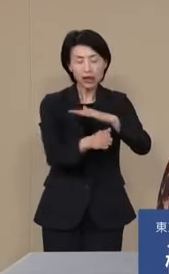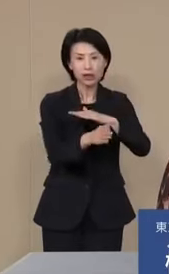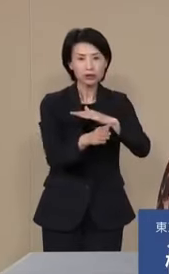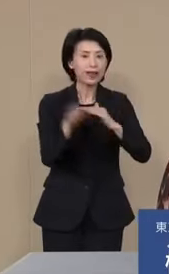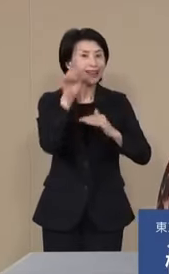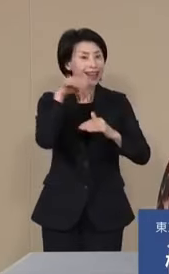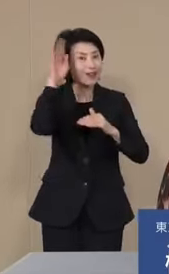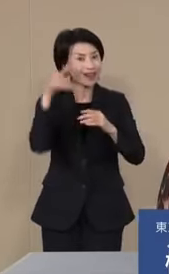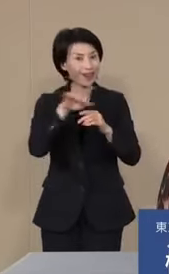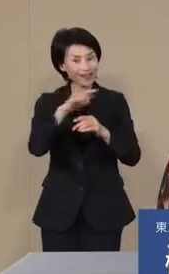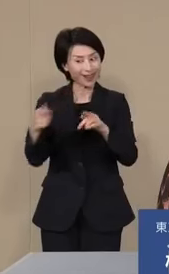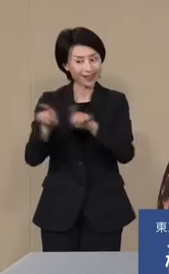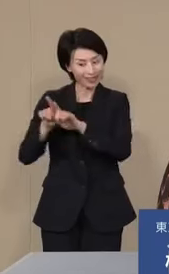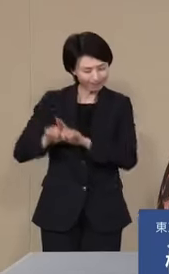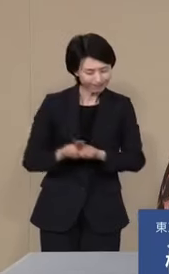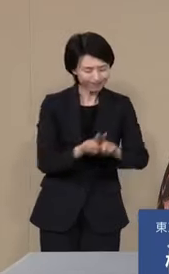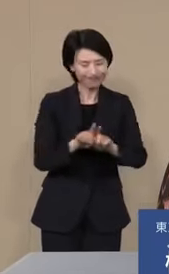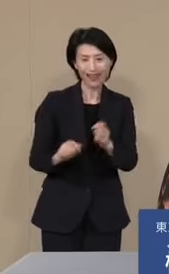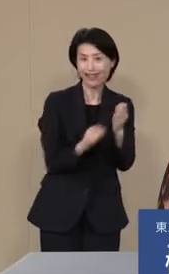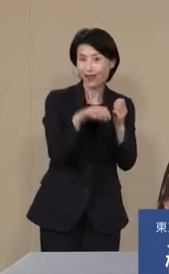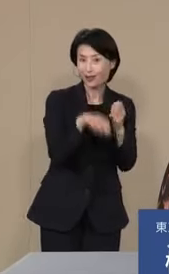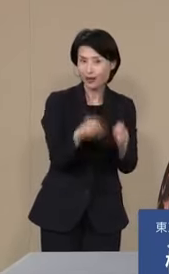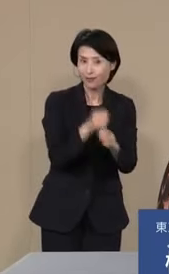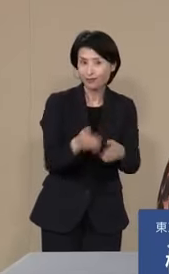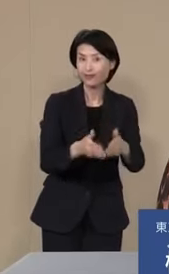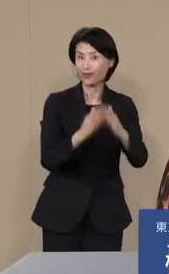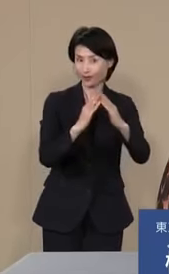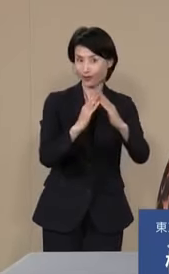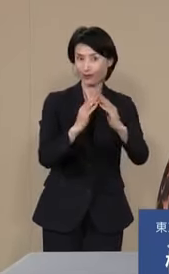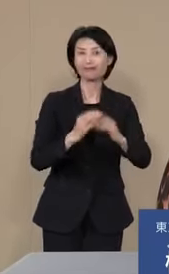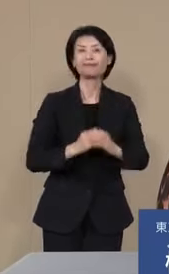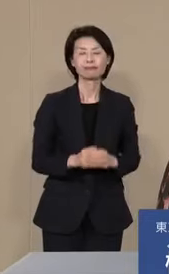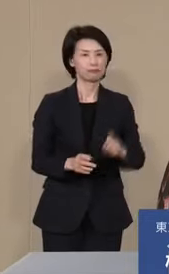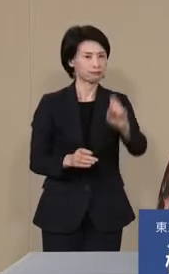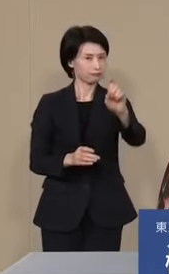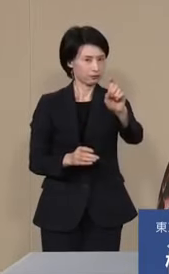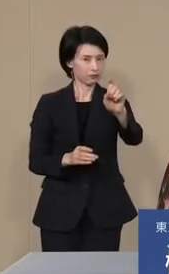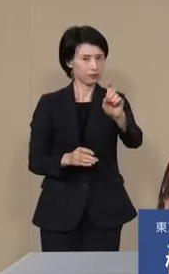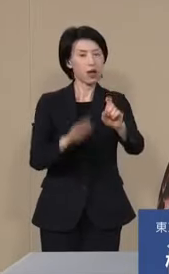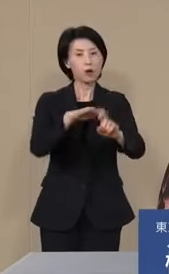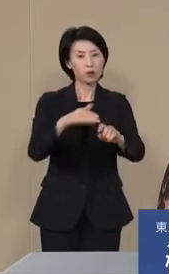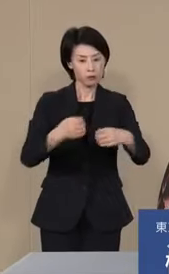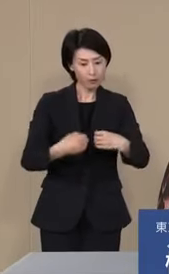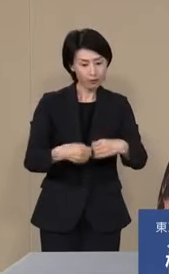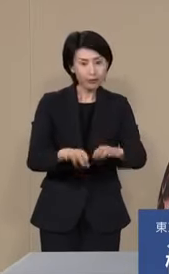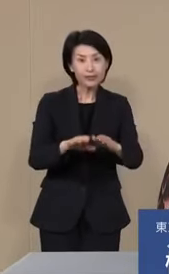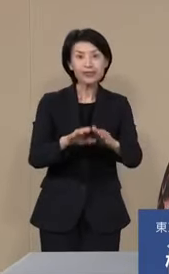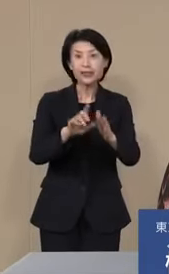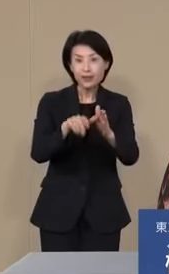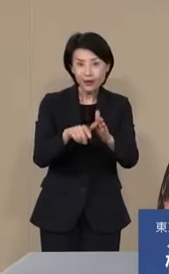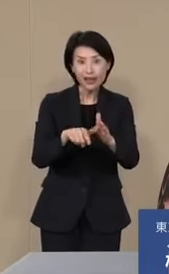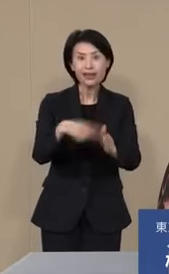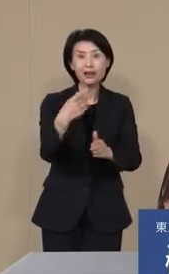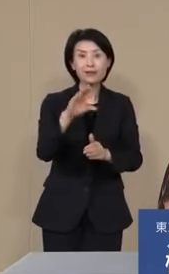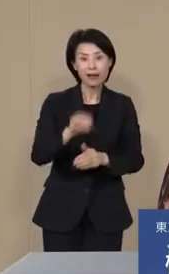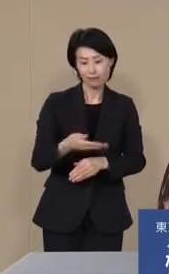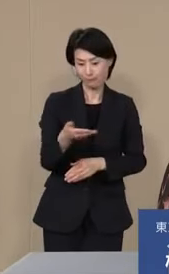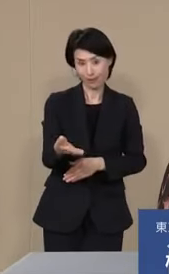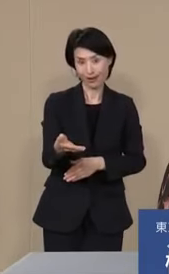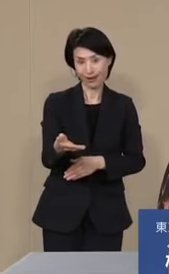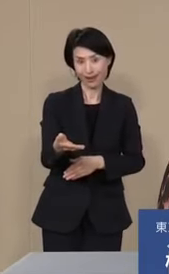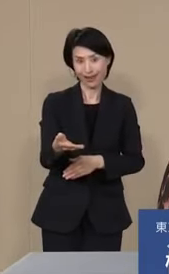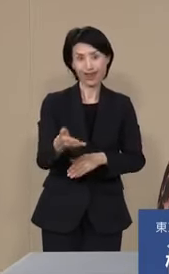にペット同伴できる避難所シェルターを作ること10子供を1人産んだら100万円を